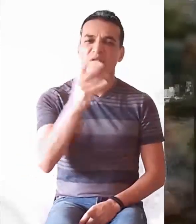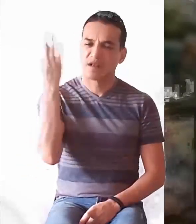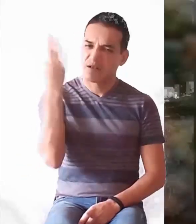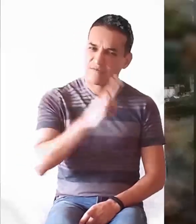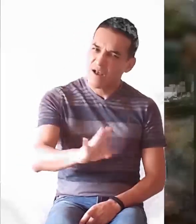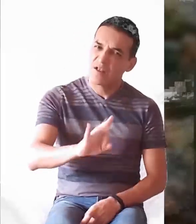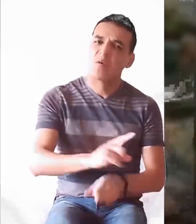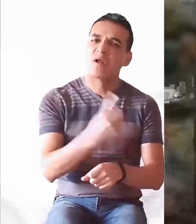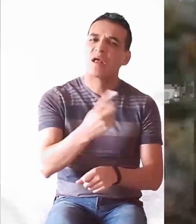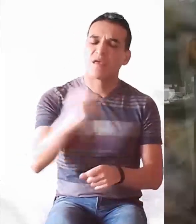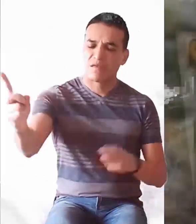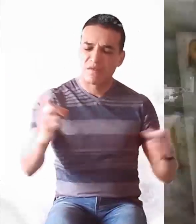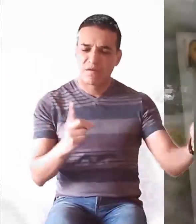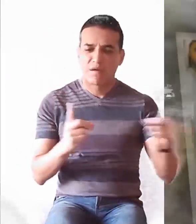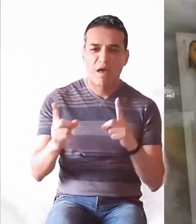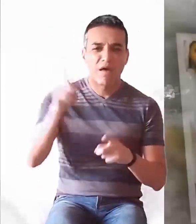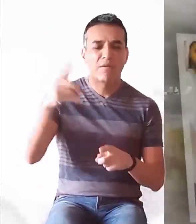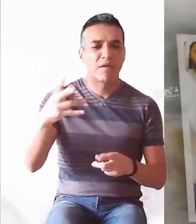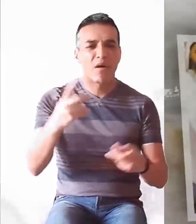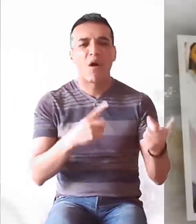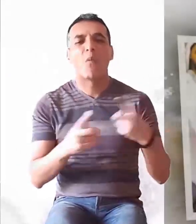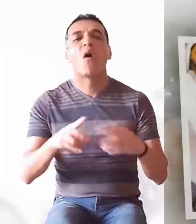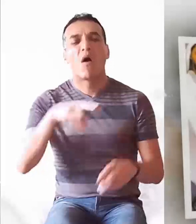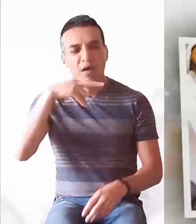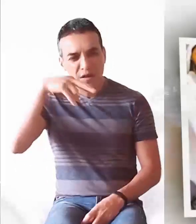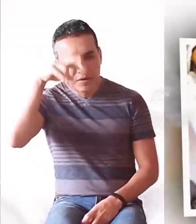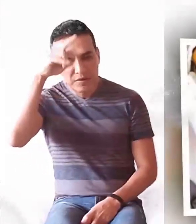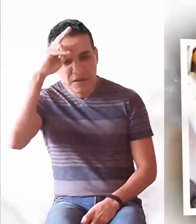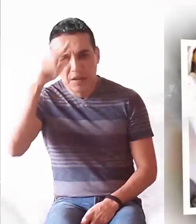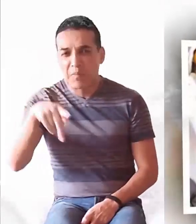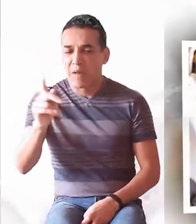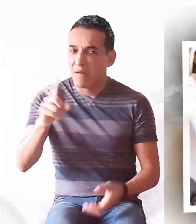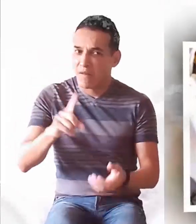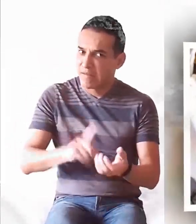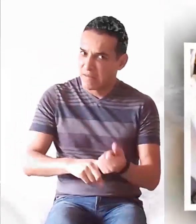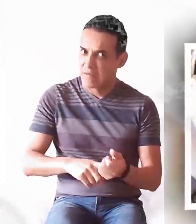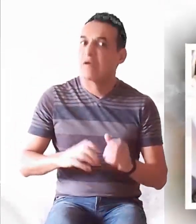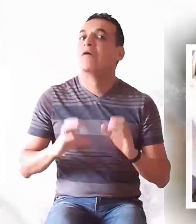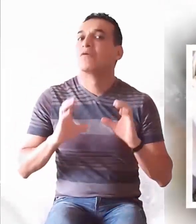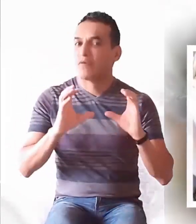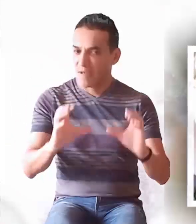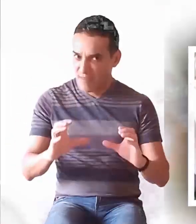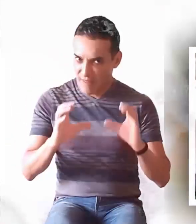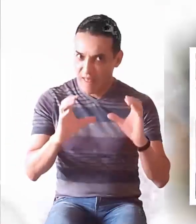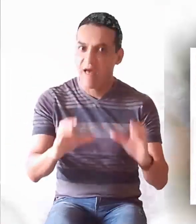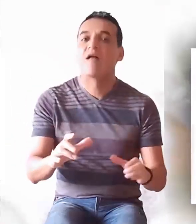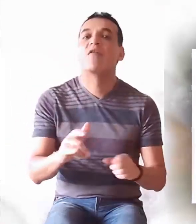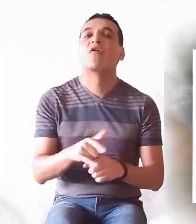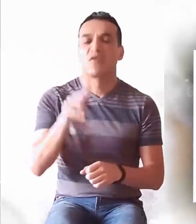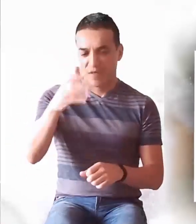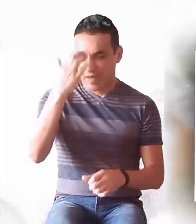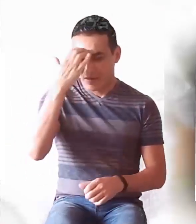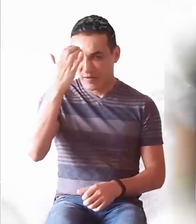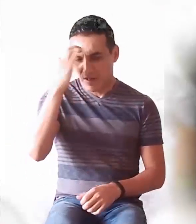Se acercan a ustedes disfrazados de ovejas, pero por dentro son lobos rapaces. Por sus frutos